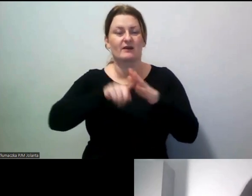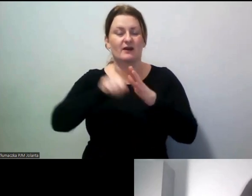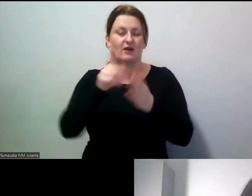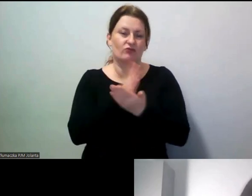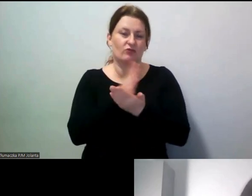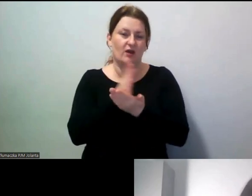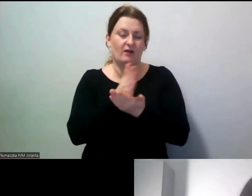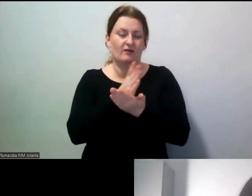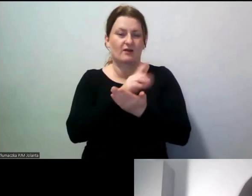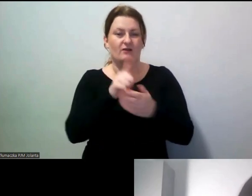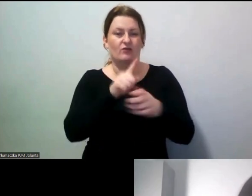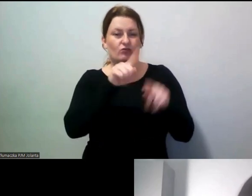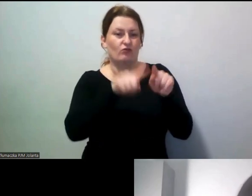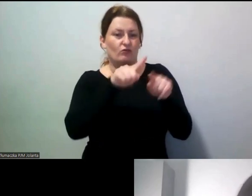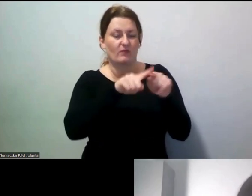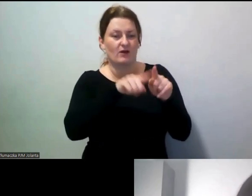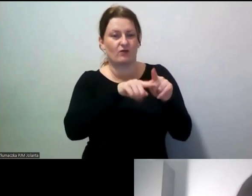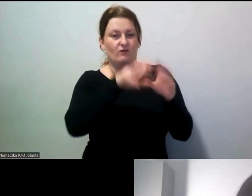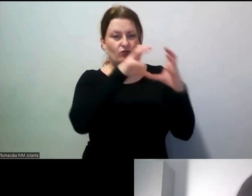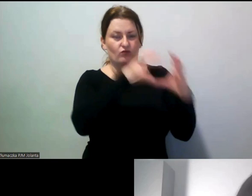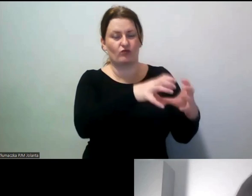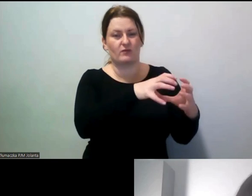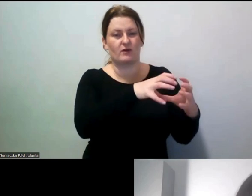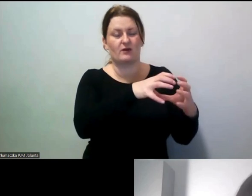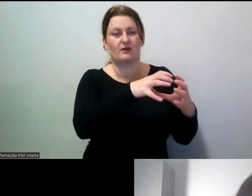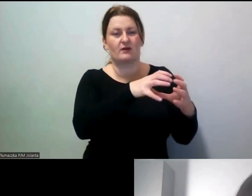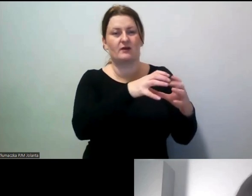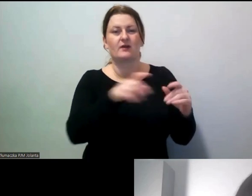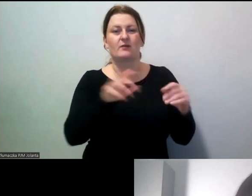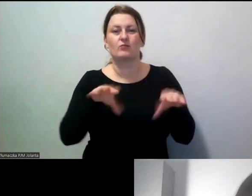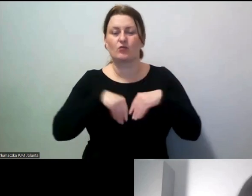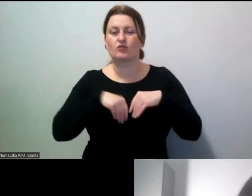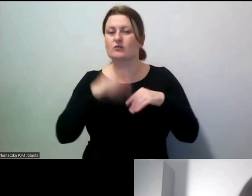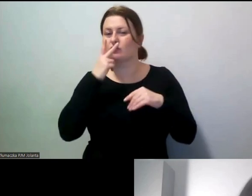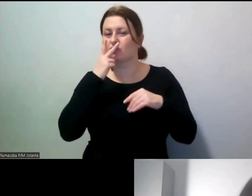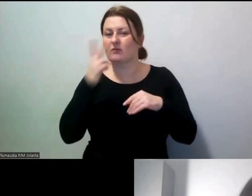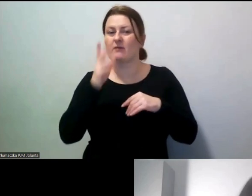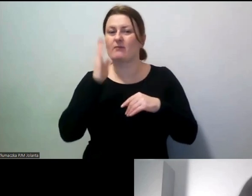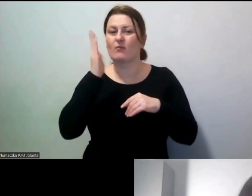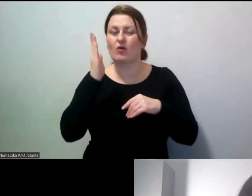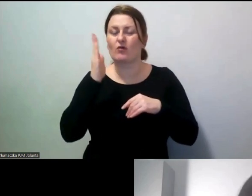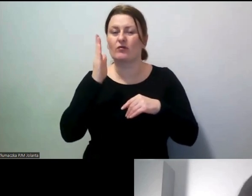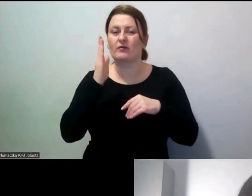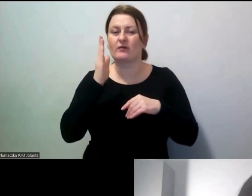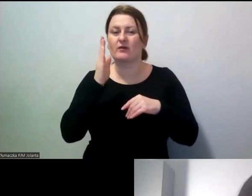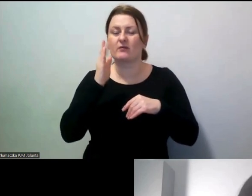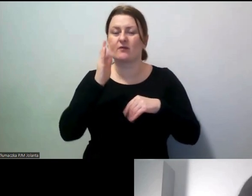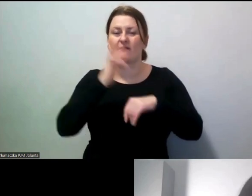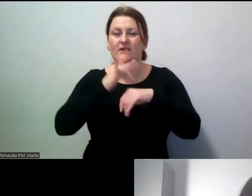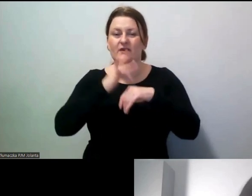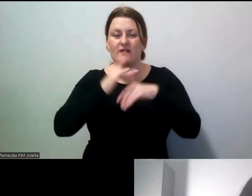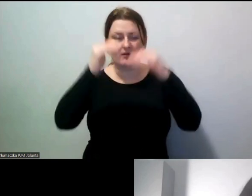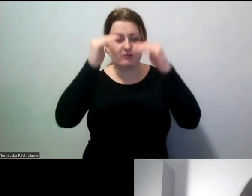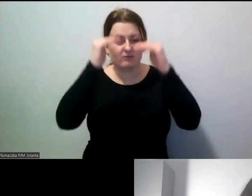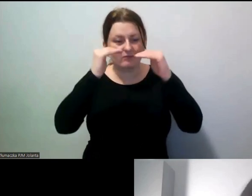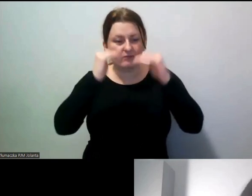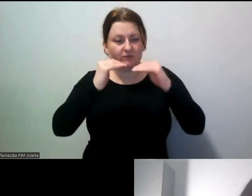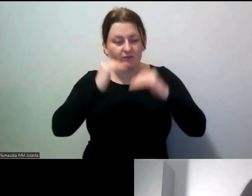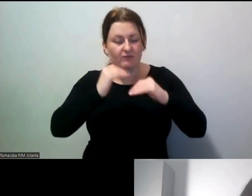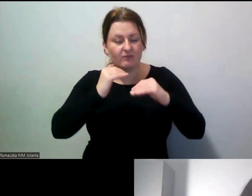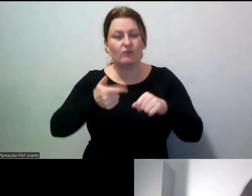tej znormalizowanej grupy, no i zobaczyć później w poszczególnych wynikach testu, zobaczyć i